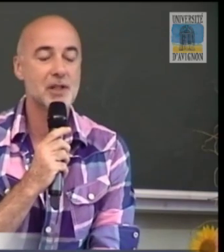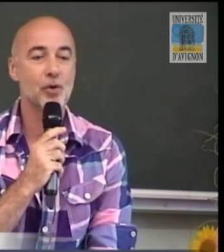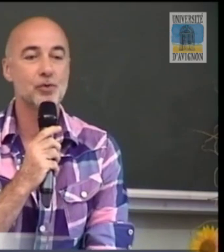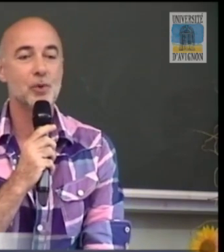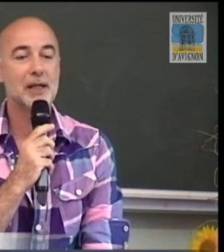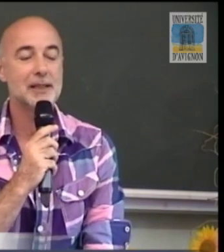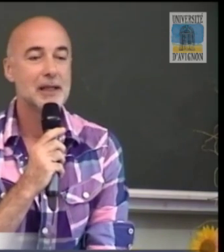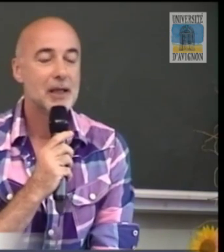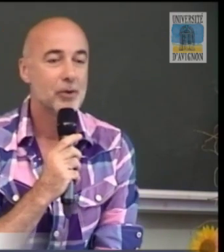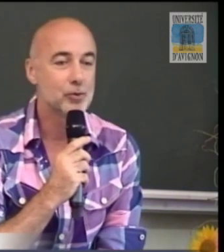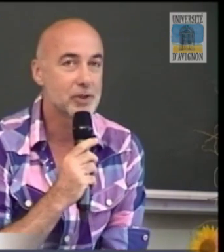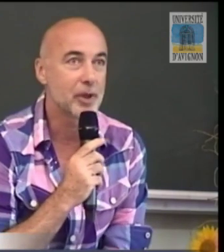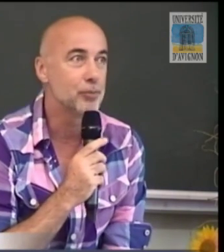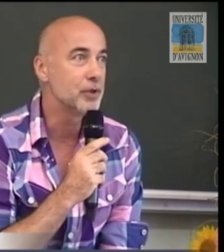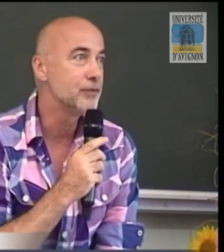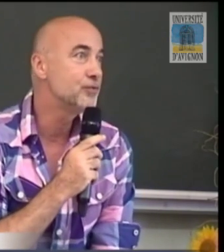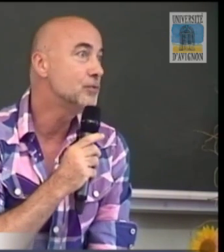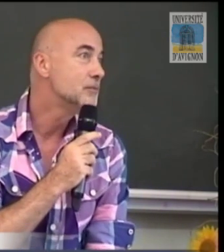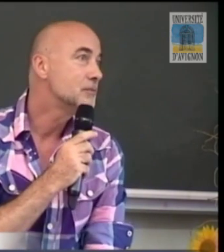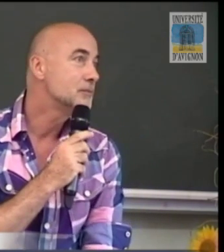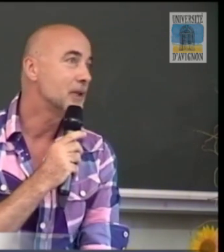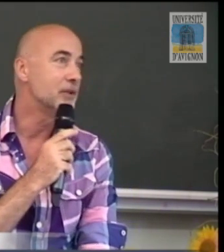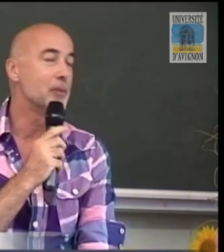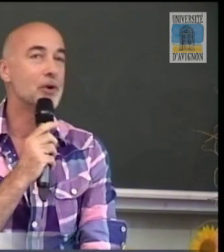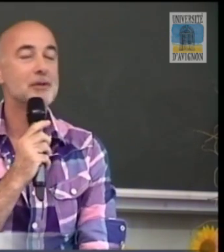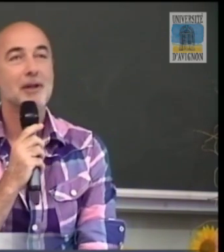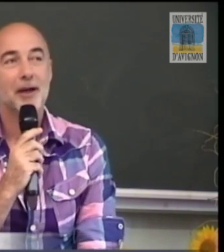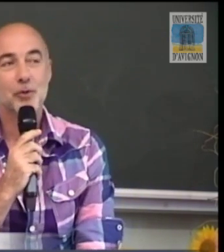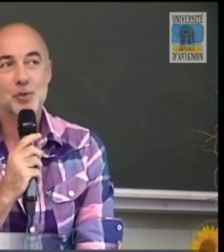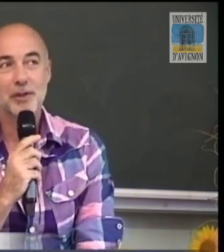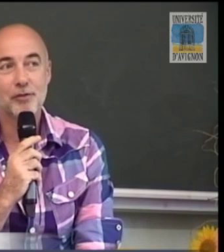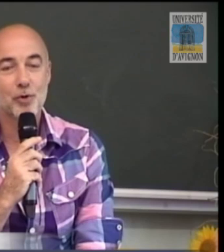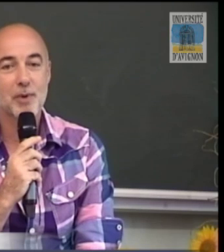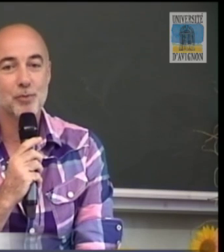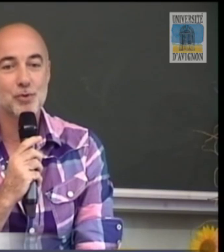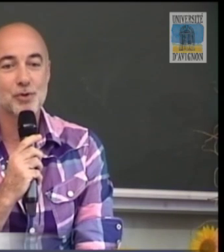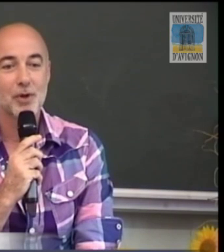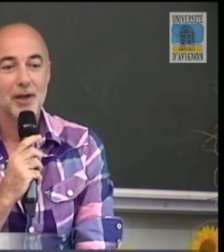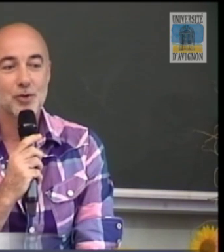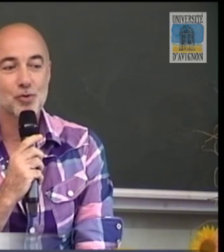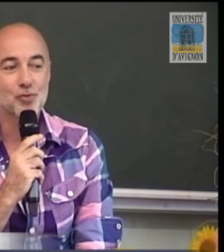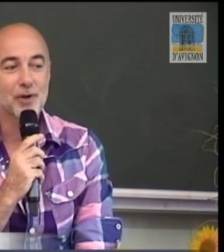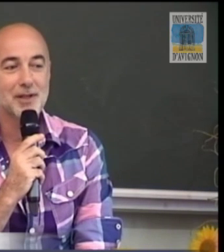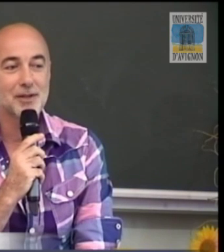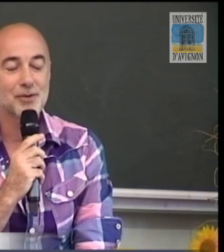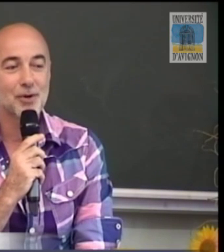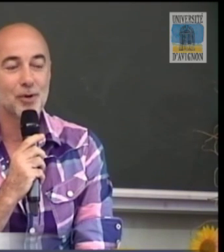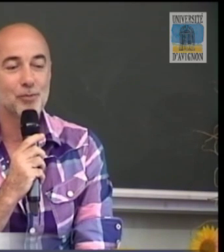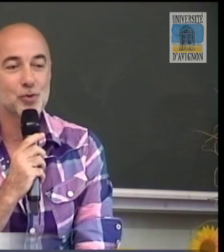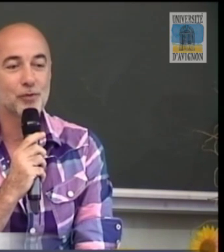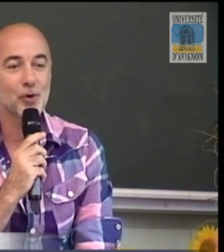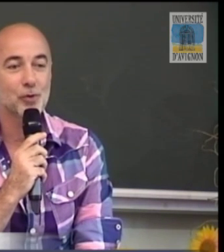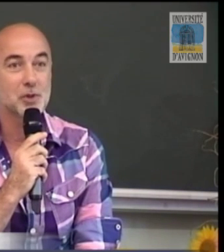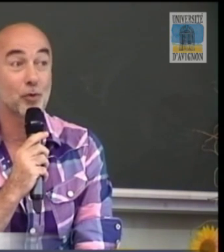les visiteurs du noir. On nous a pris pour des fous, évidemment. Rétrospectivement, je m'amuse et je souris en